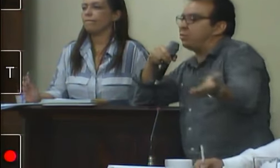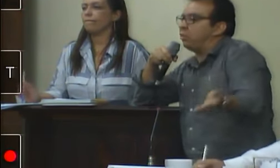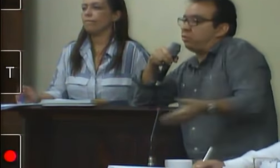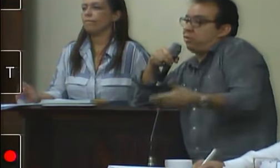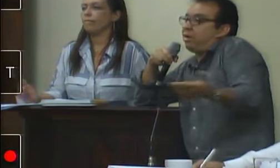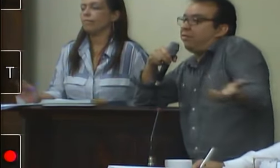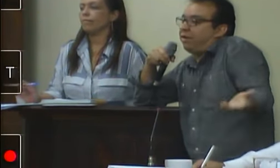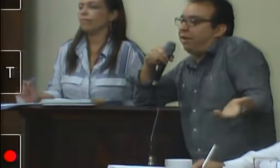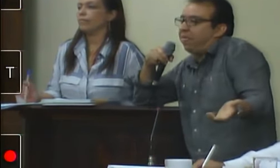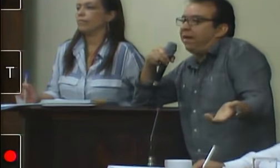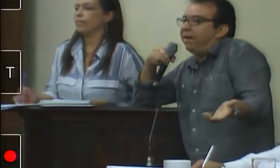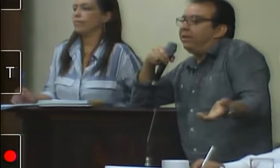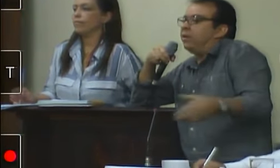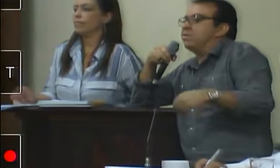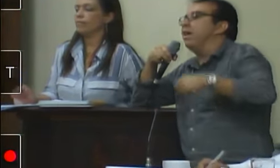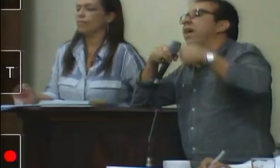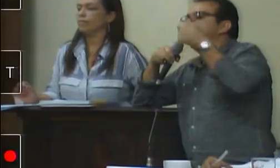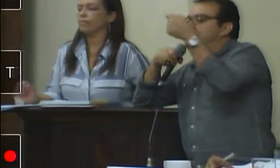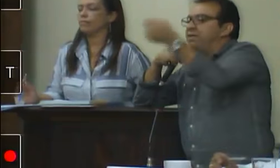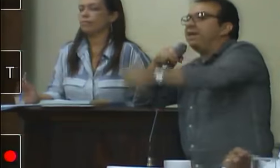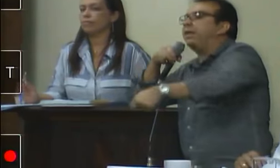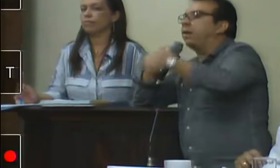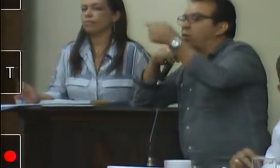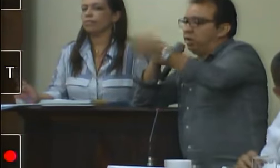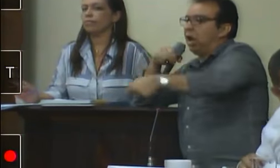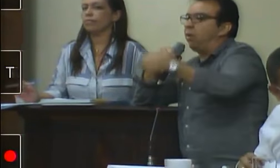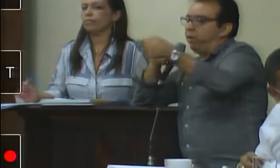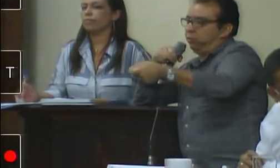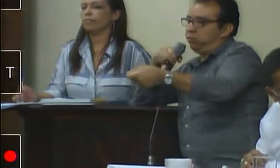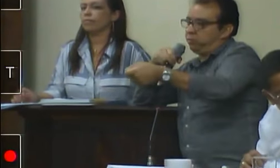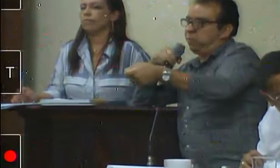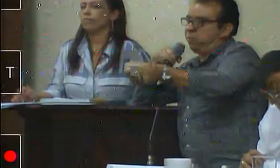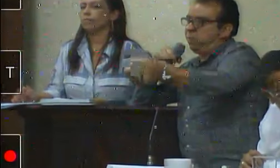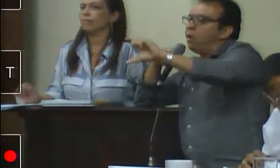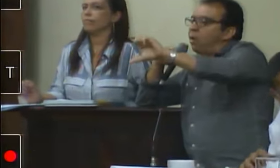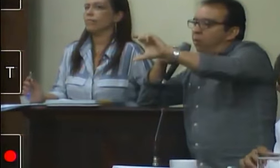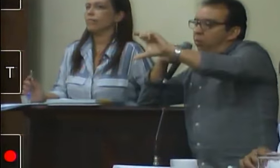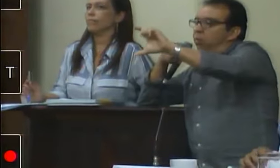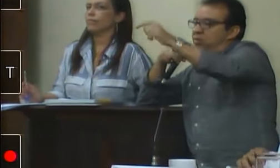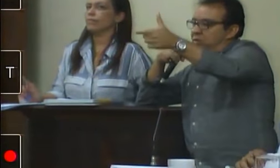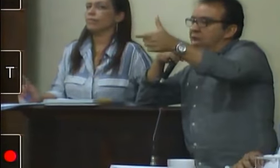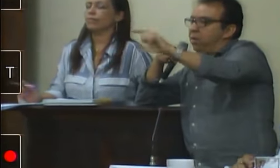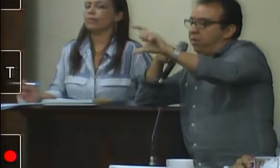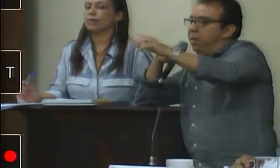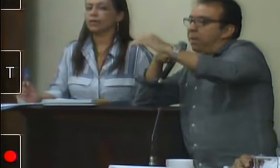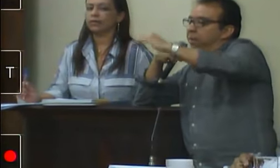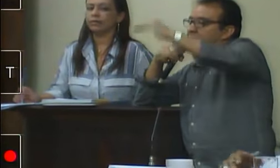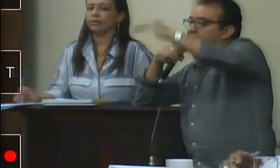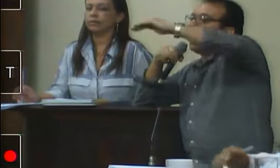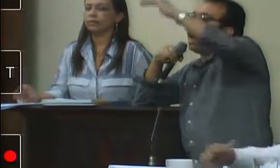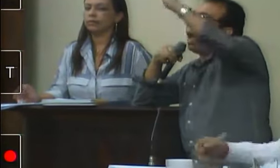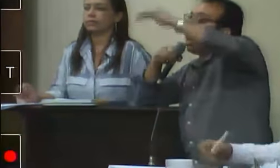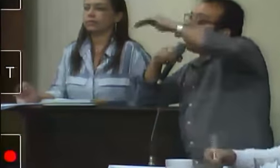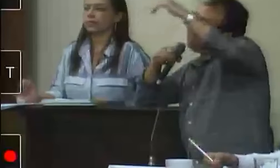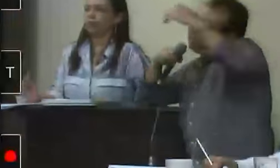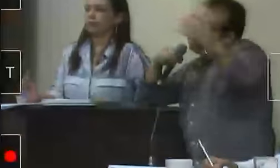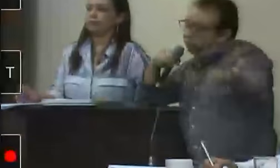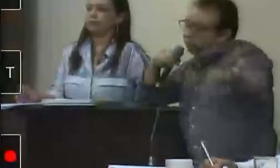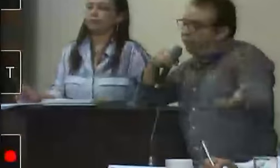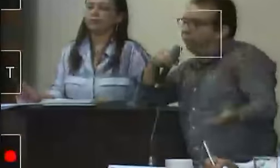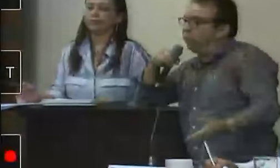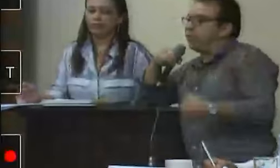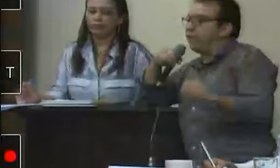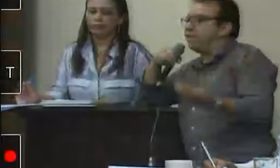R$24 uma ultrassonografia. Então, assim, a gente vai ter que custear com recurso próprio um custeio, né, uma tabela diferenciada, né?